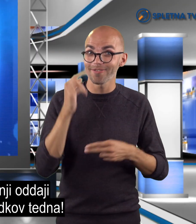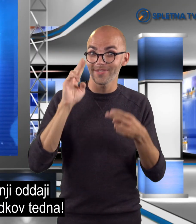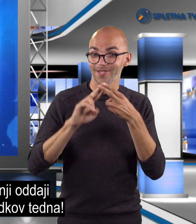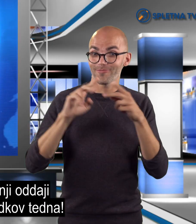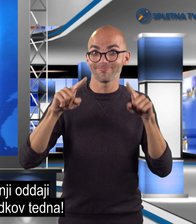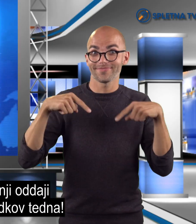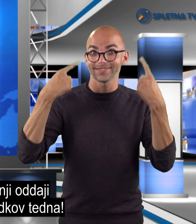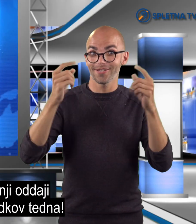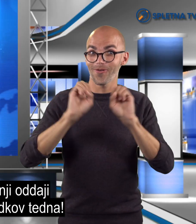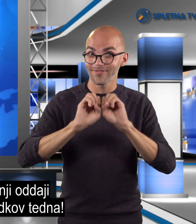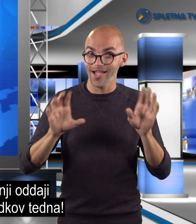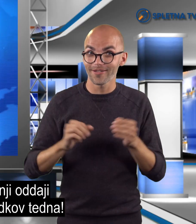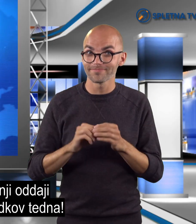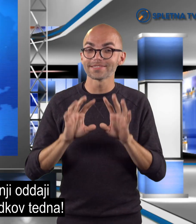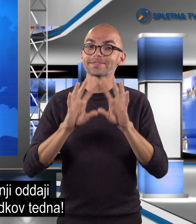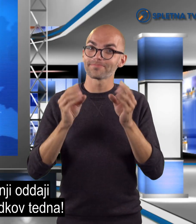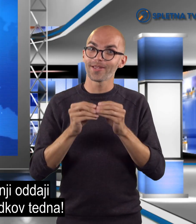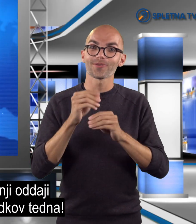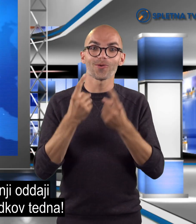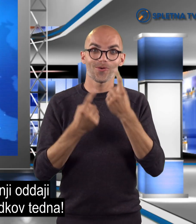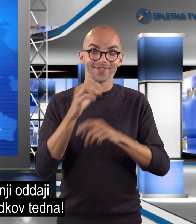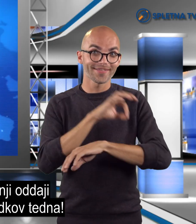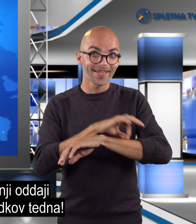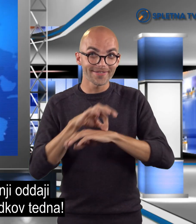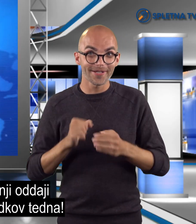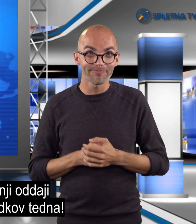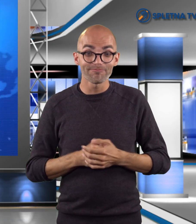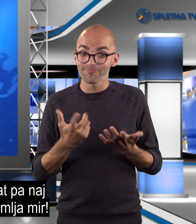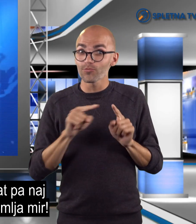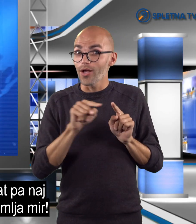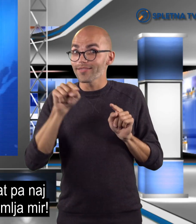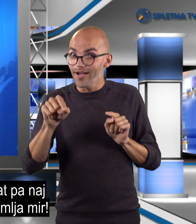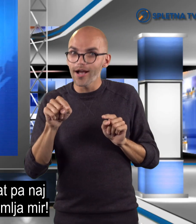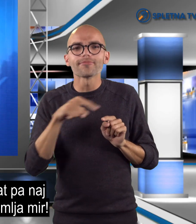oddaji Splet dogodkov tedna. Do takrat pa naj vas spremlja mir.